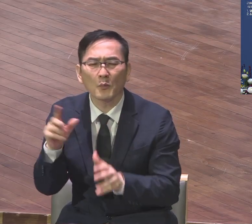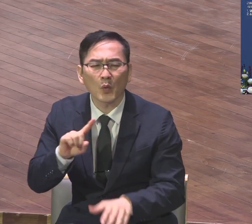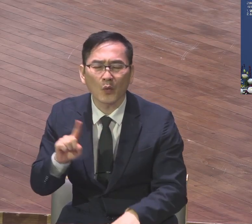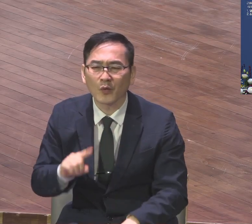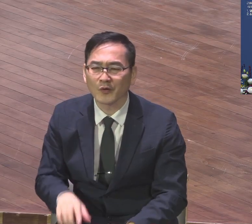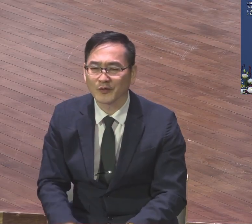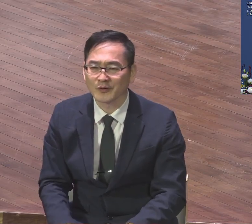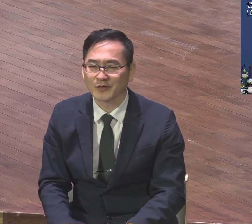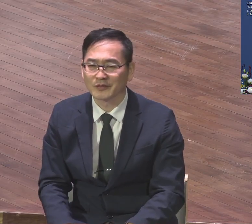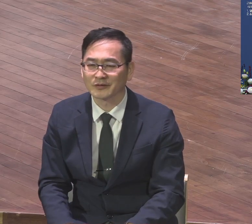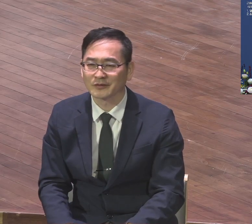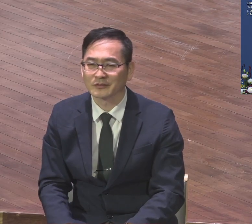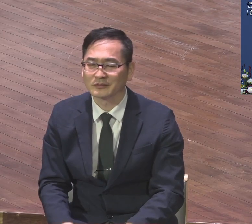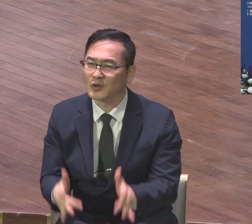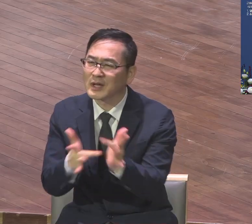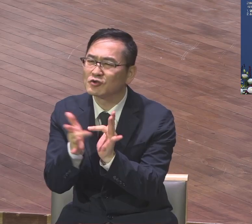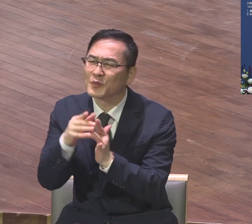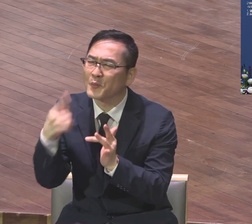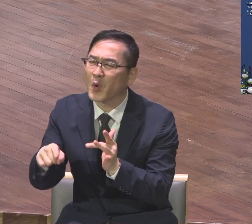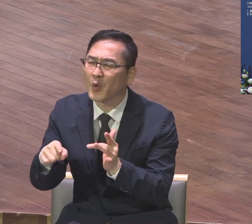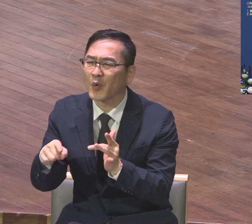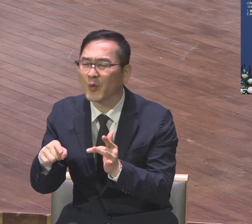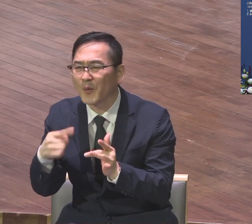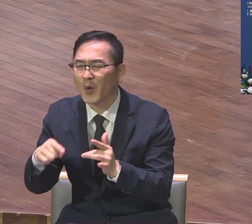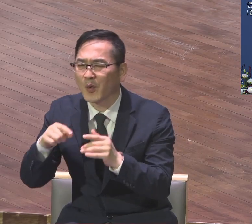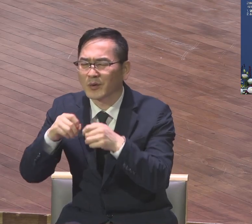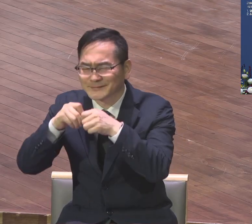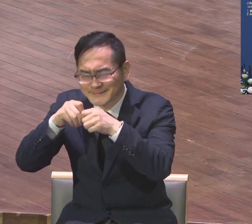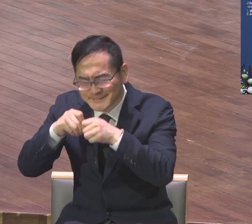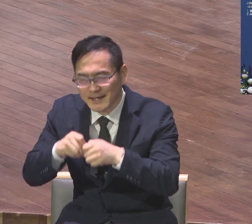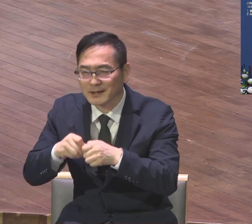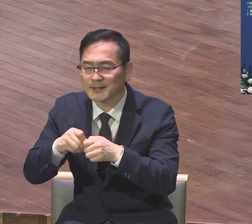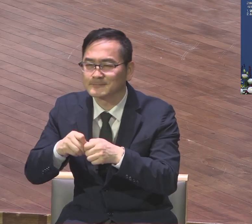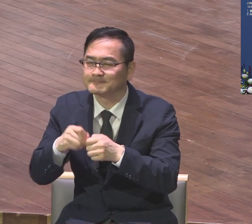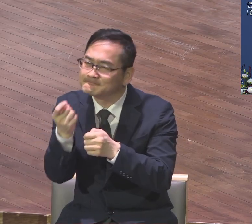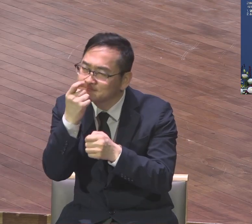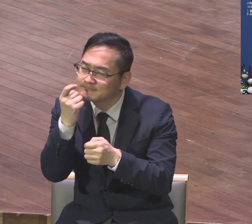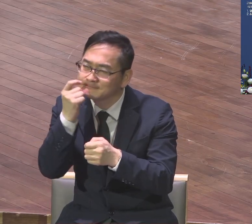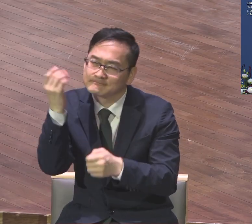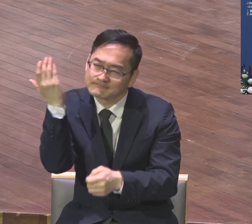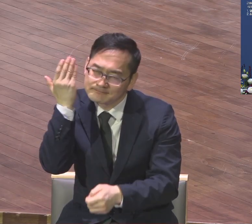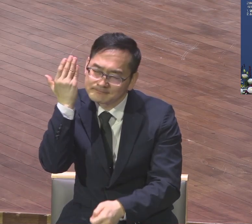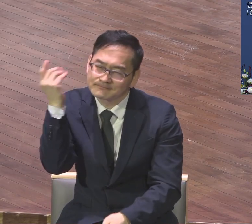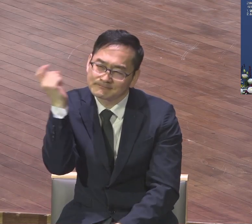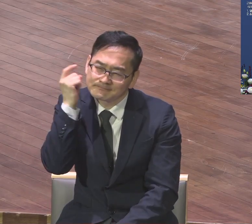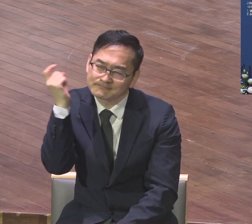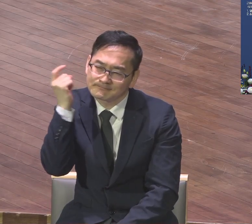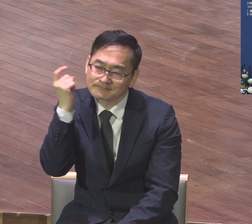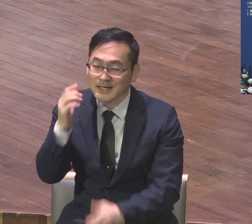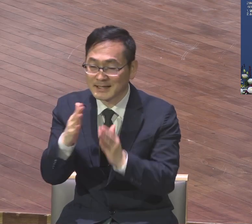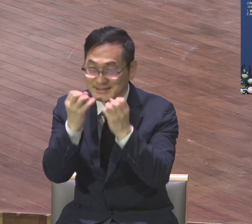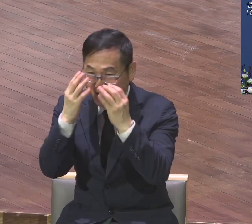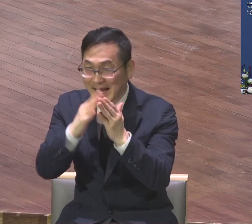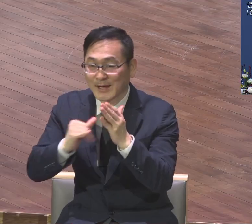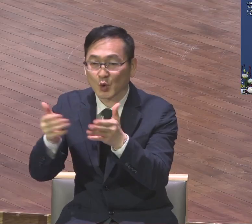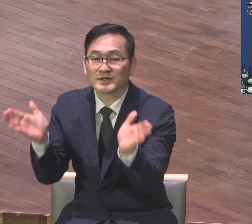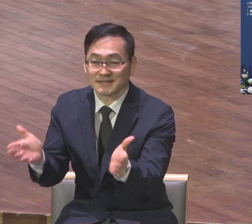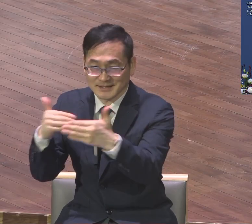말하는 예수 믿는 게 무엇인지, 신앙생활 어떻게 하는 것인지 전부 다 새가족부에 가면 다 가르쳐